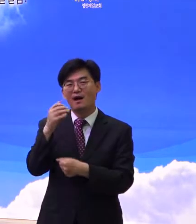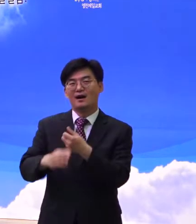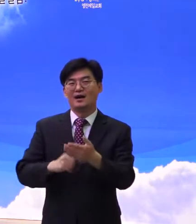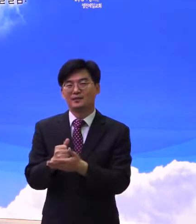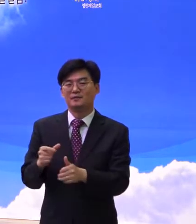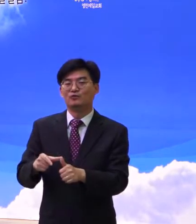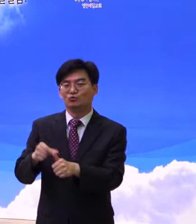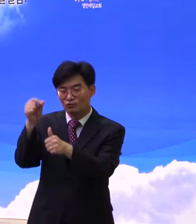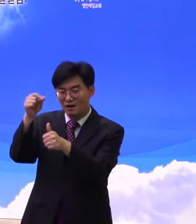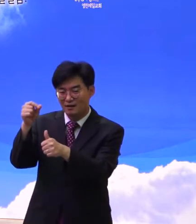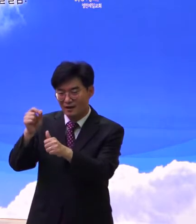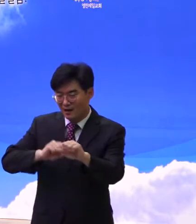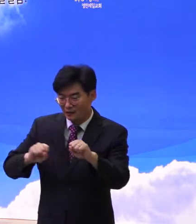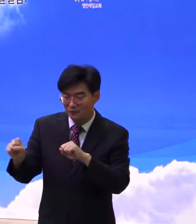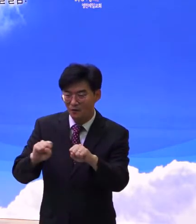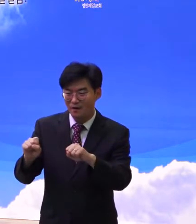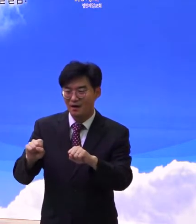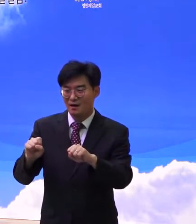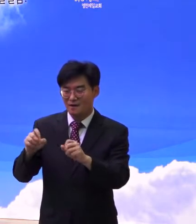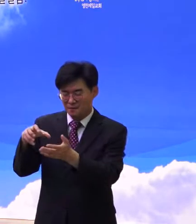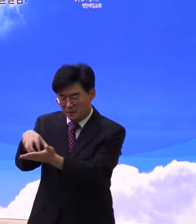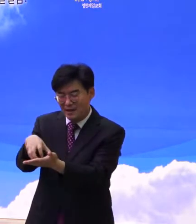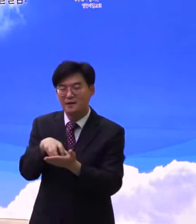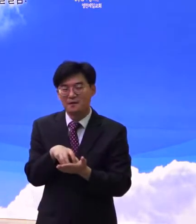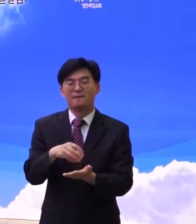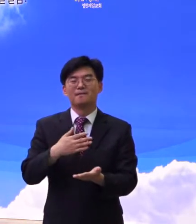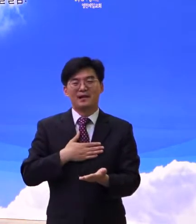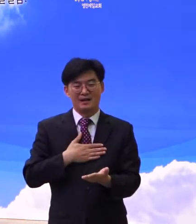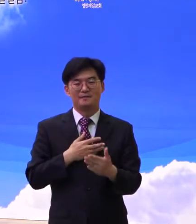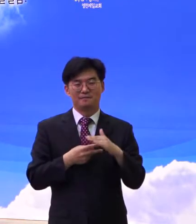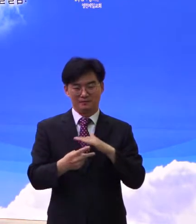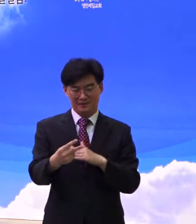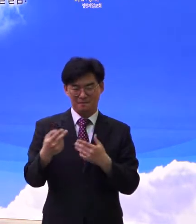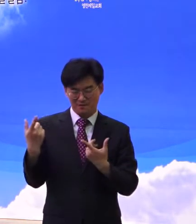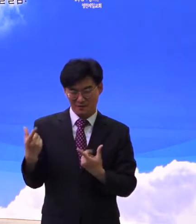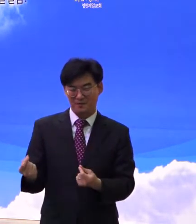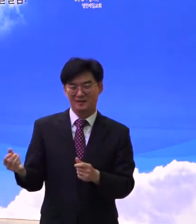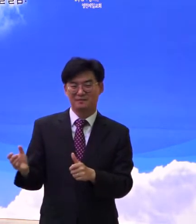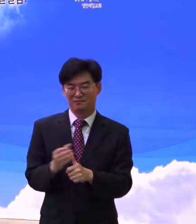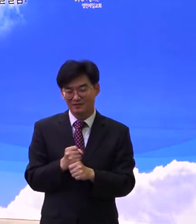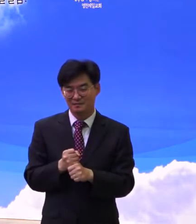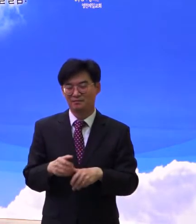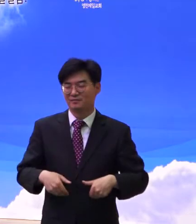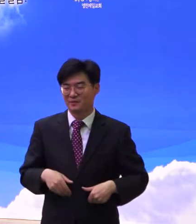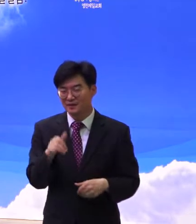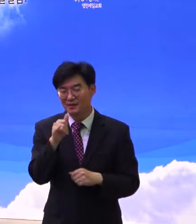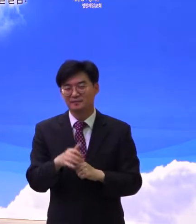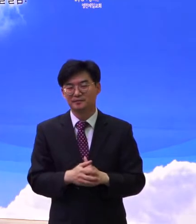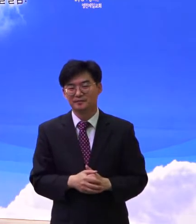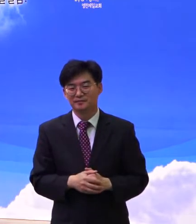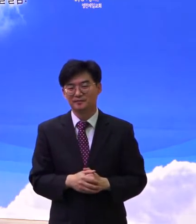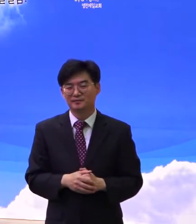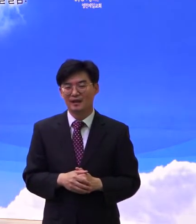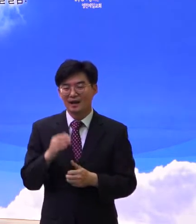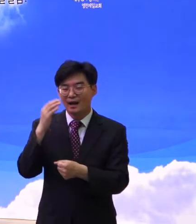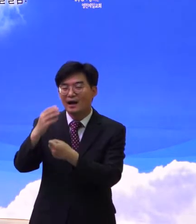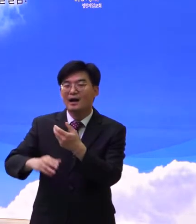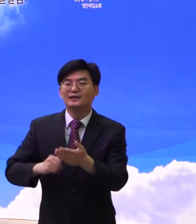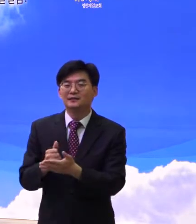이것을 나의 비전으로, 여러분의 비전으로 붙드시기를 바랍니다. 그 비전을